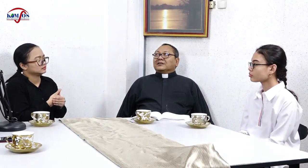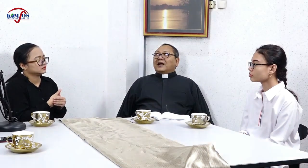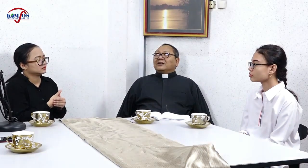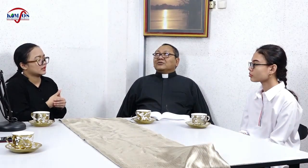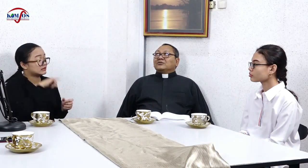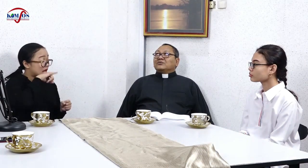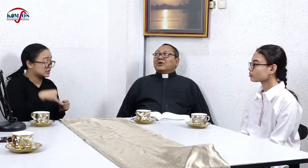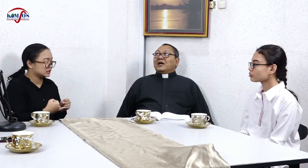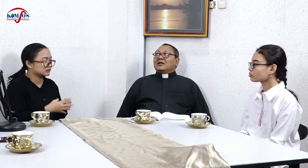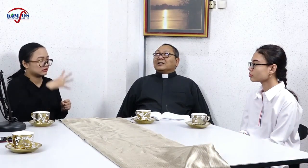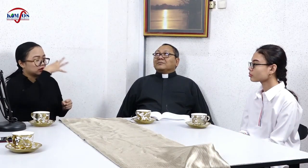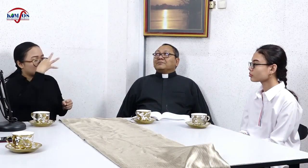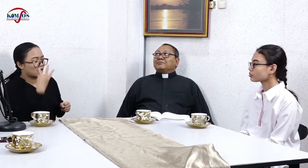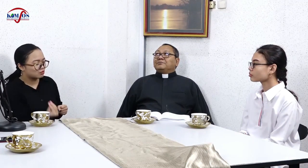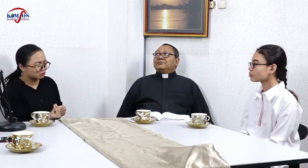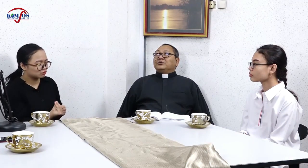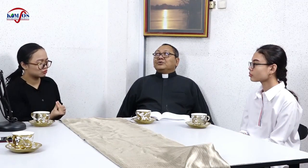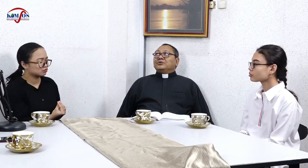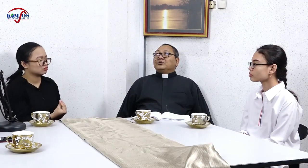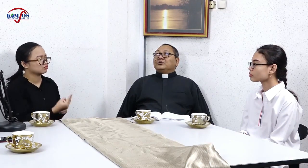jadi di tahun 2016